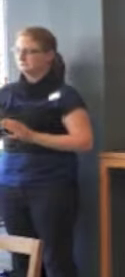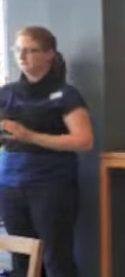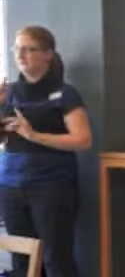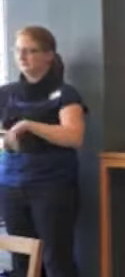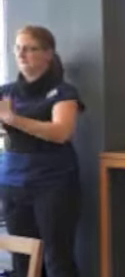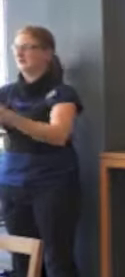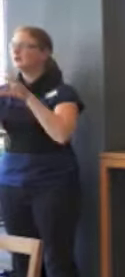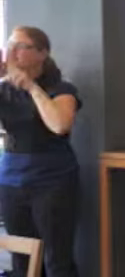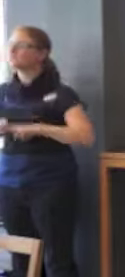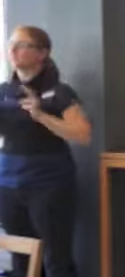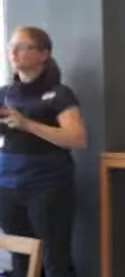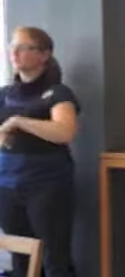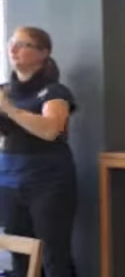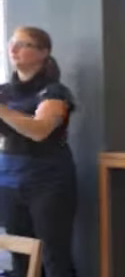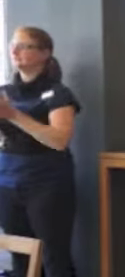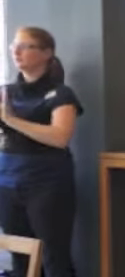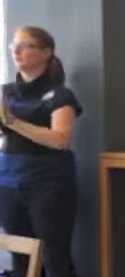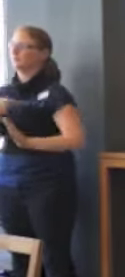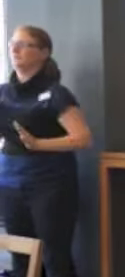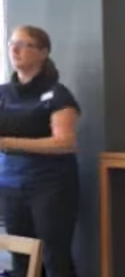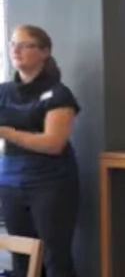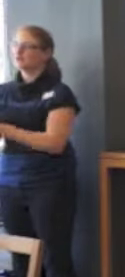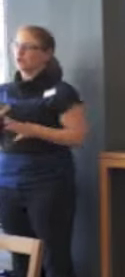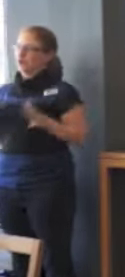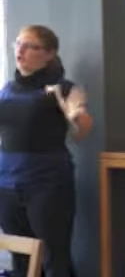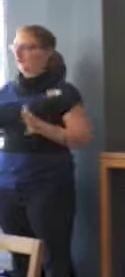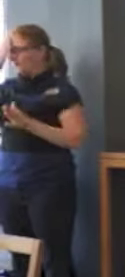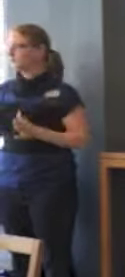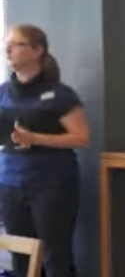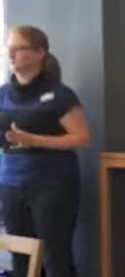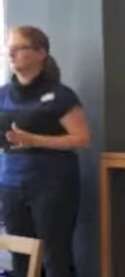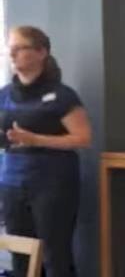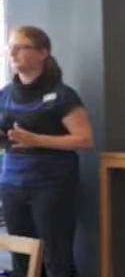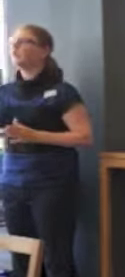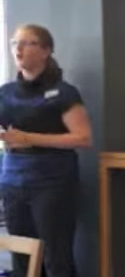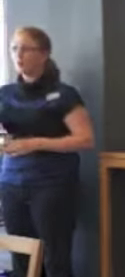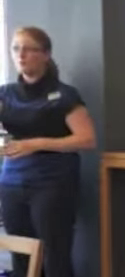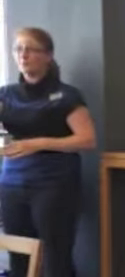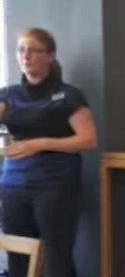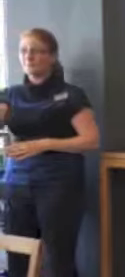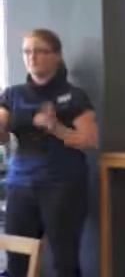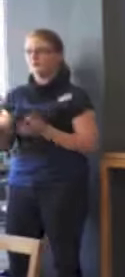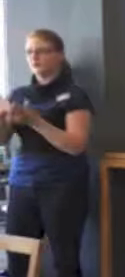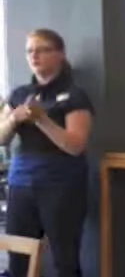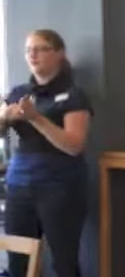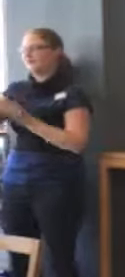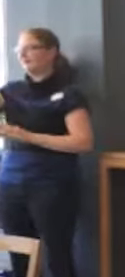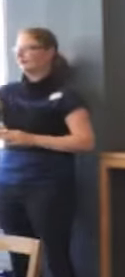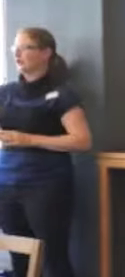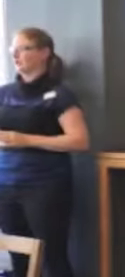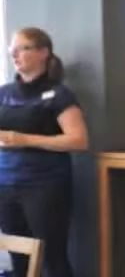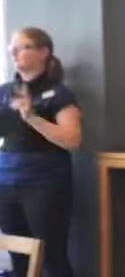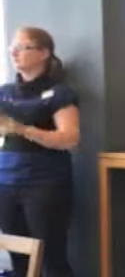och utvecklingsprojekt där vi försöker att öka kunskapen om de här typerna av entreprenörskap